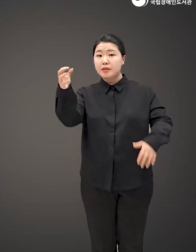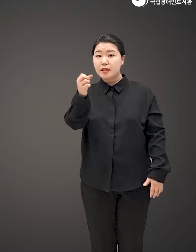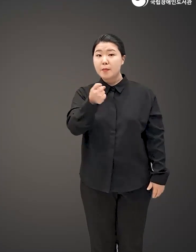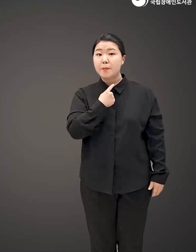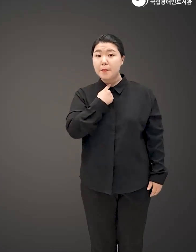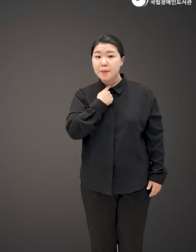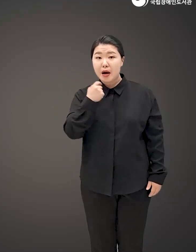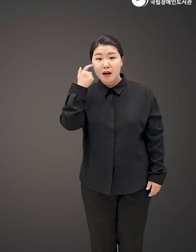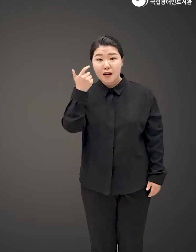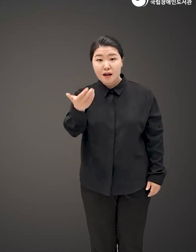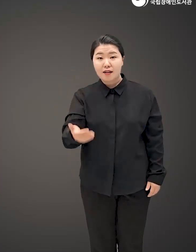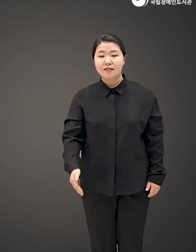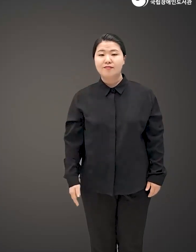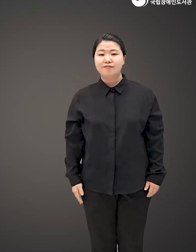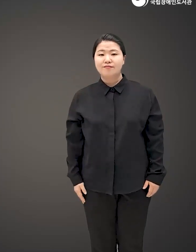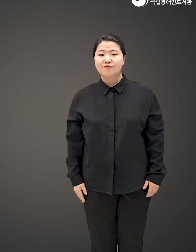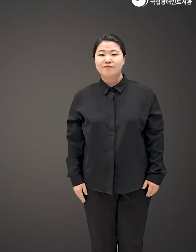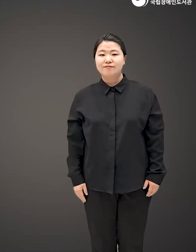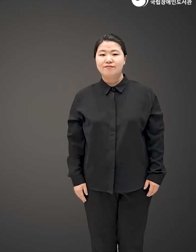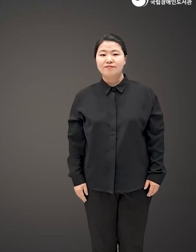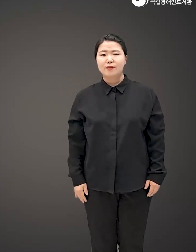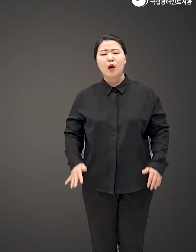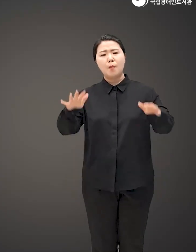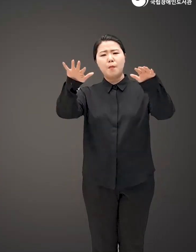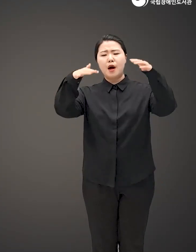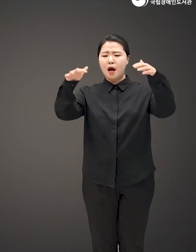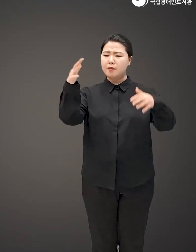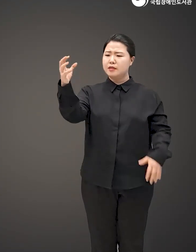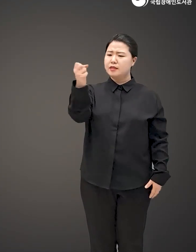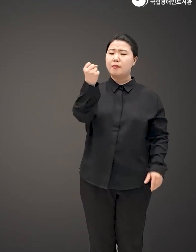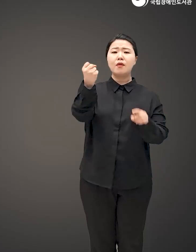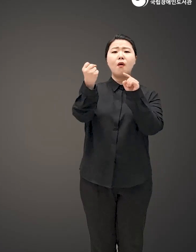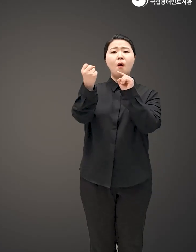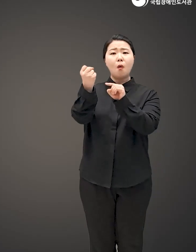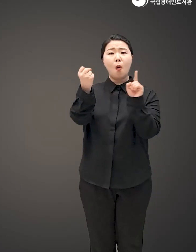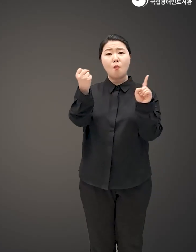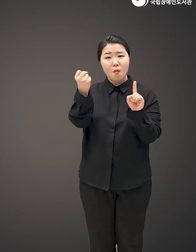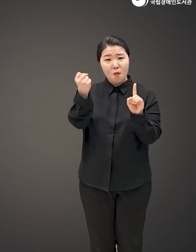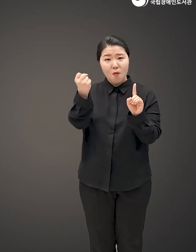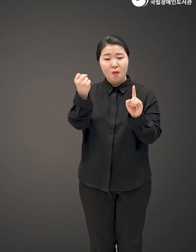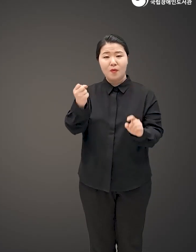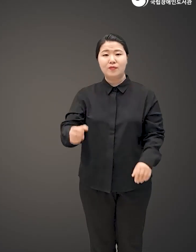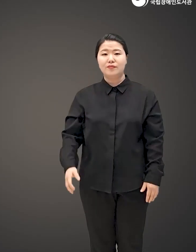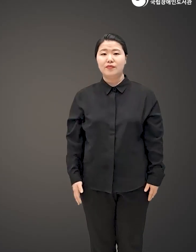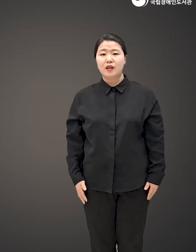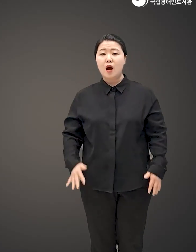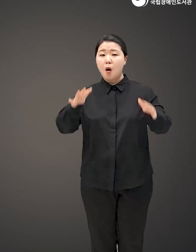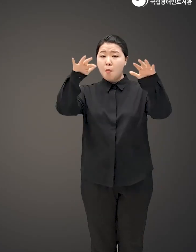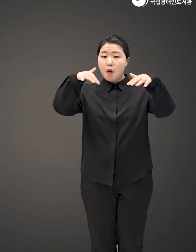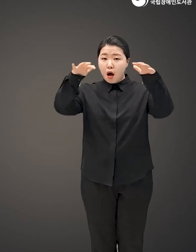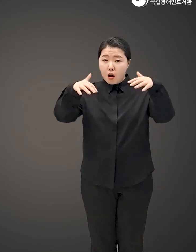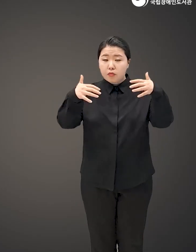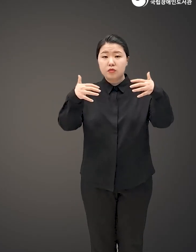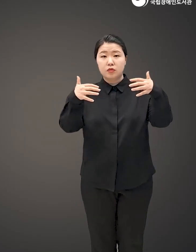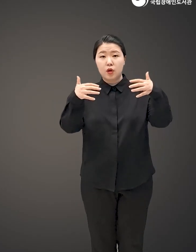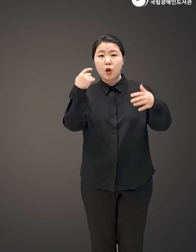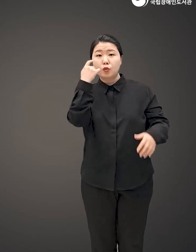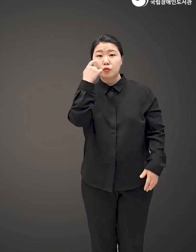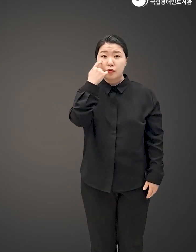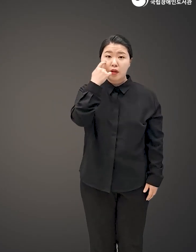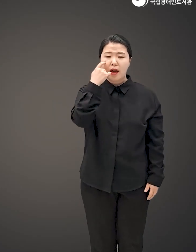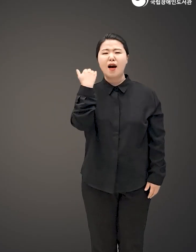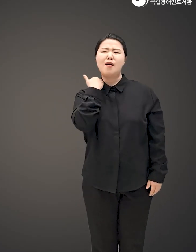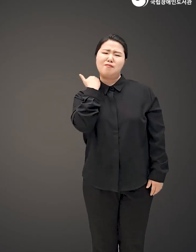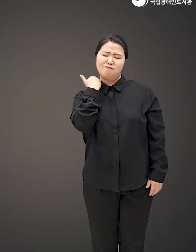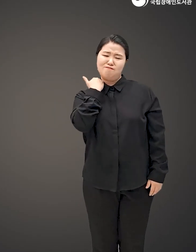바람 잡아본 적 있으세요? 바람을 잡는다는 건 뭘까요? 바람은